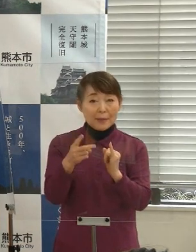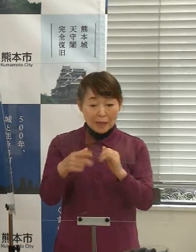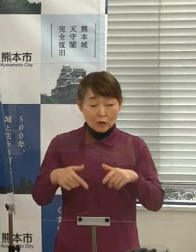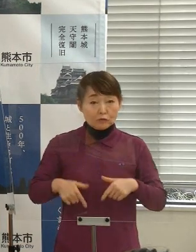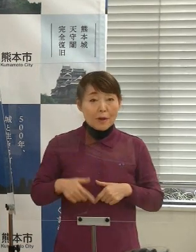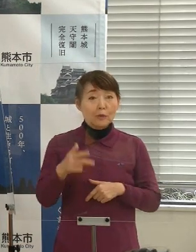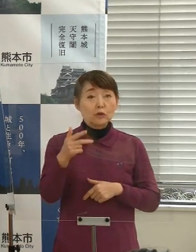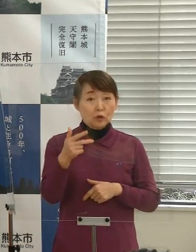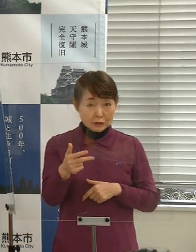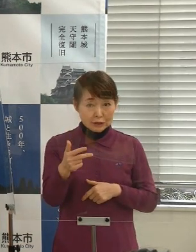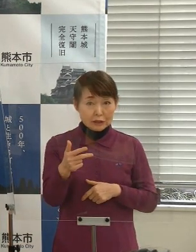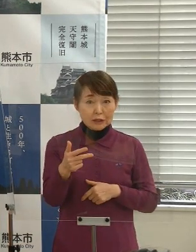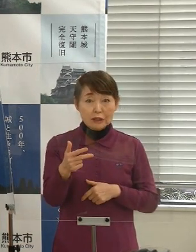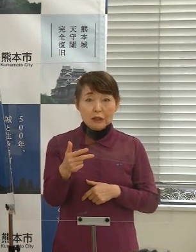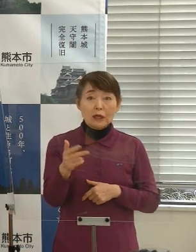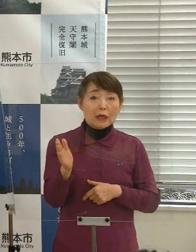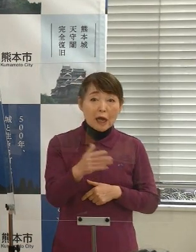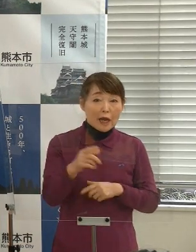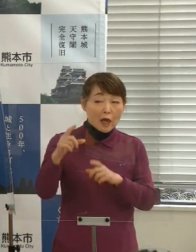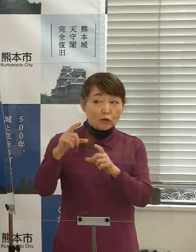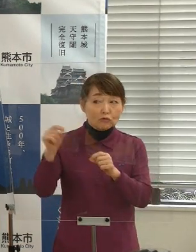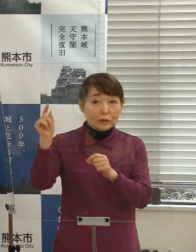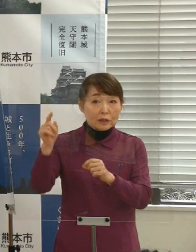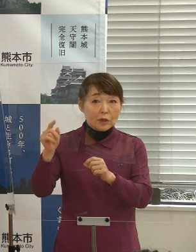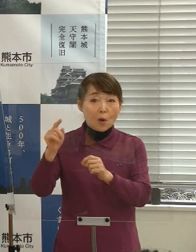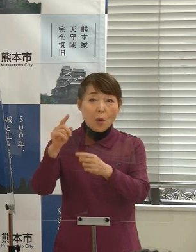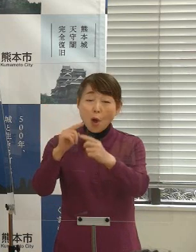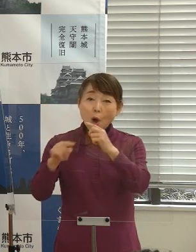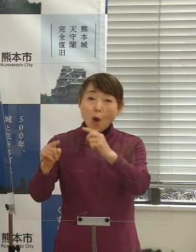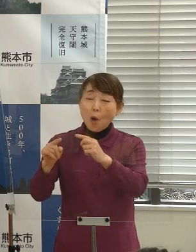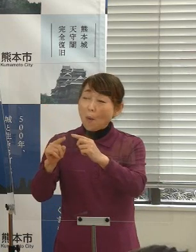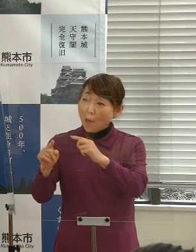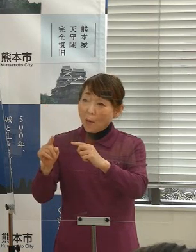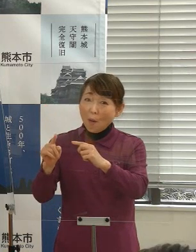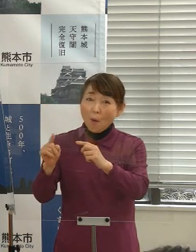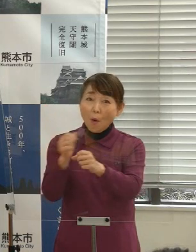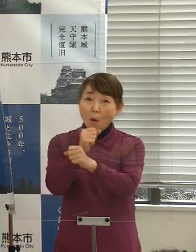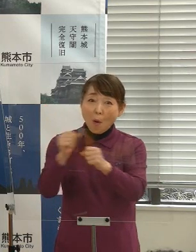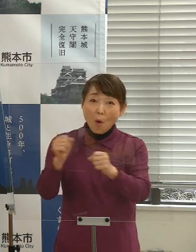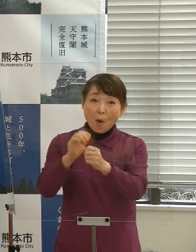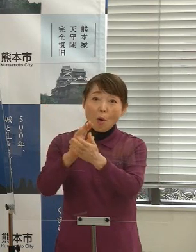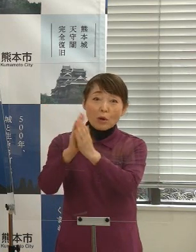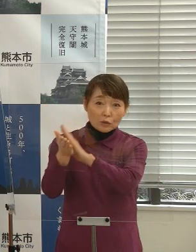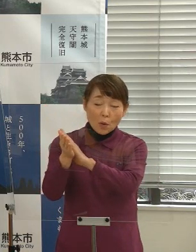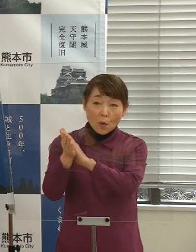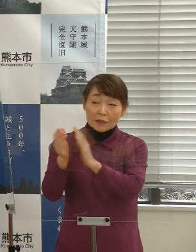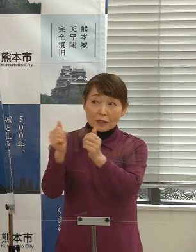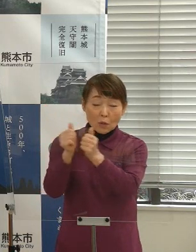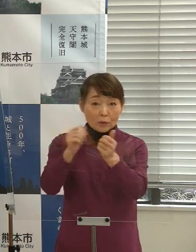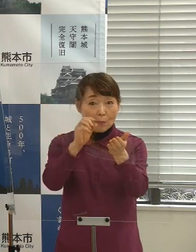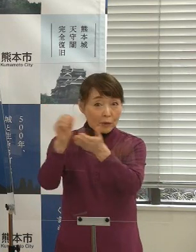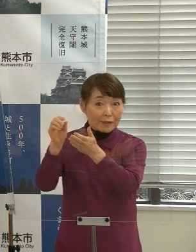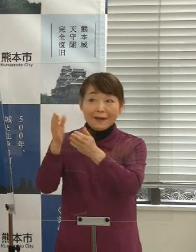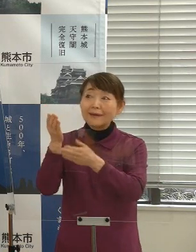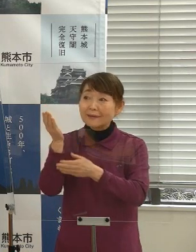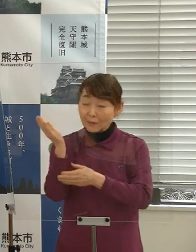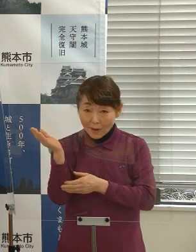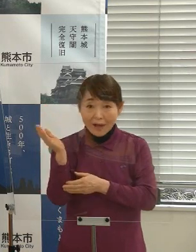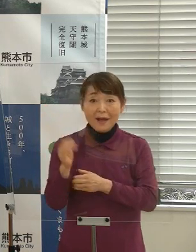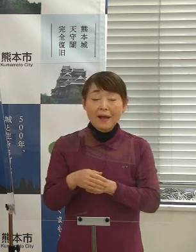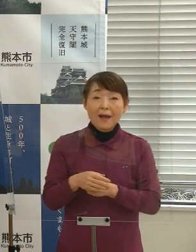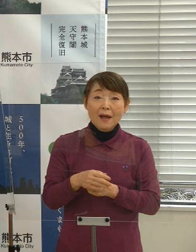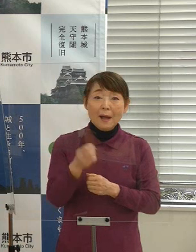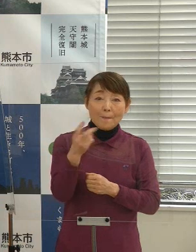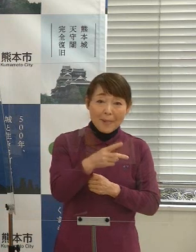から、国の厚労省なり法務省なりに相談をされたかっていうことと、もう一点、慈恵病院さ